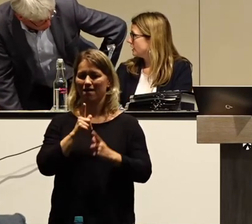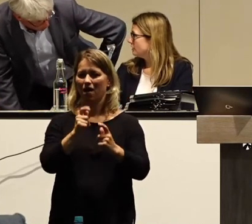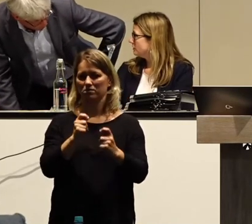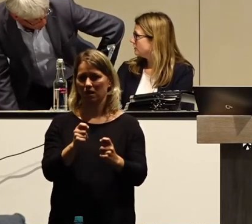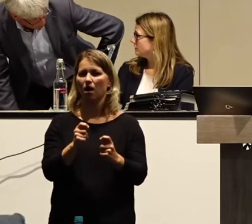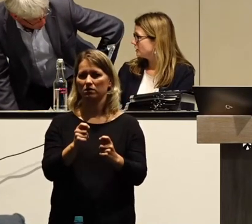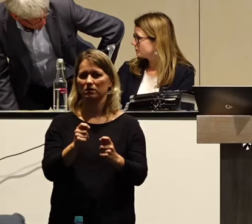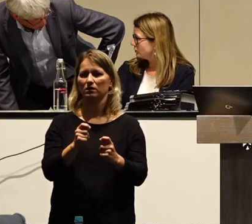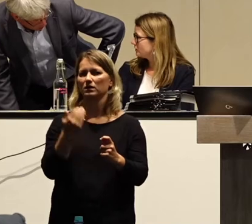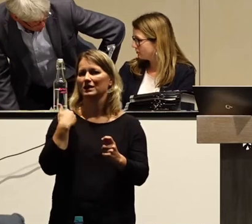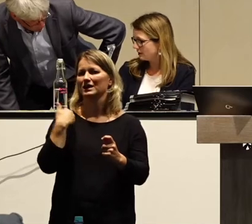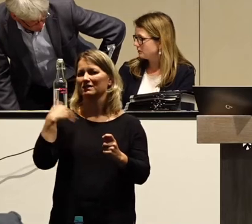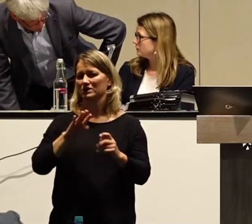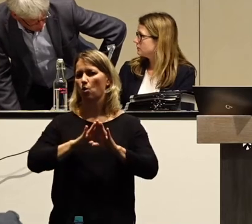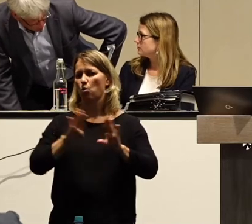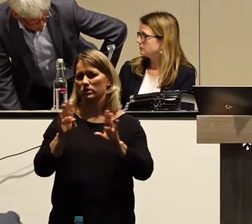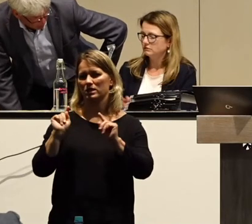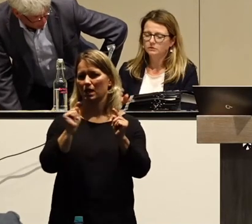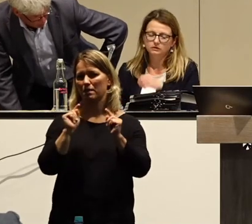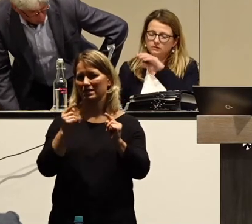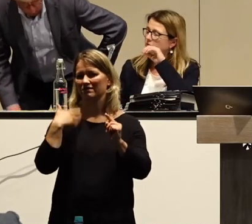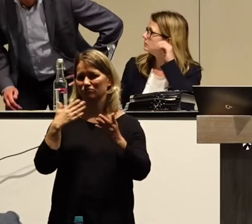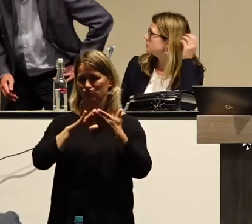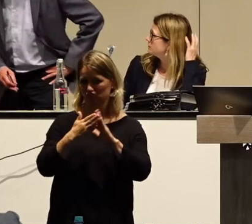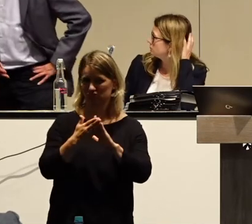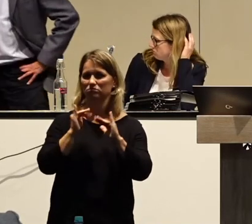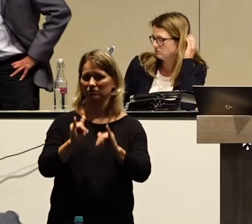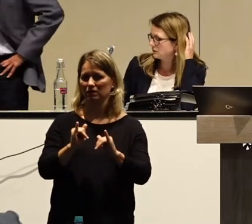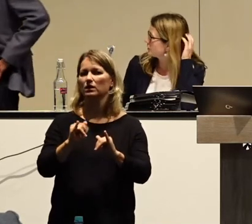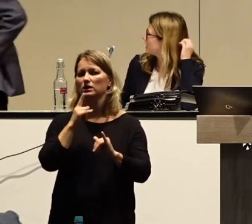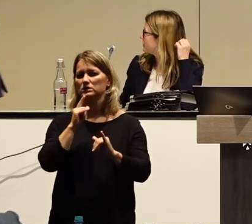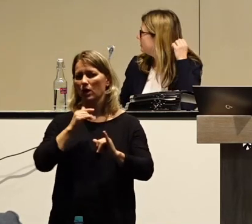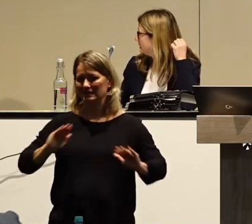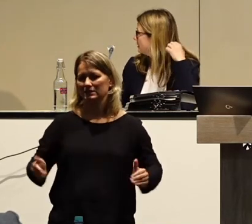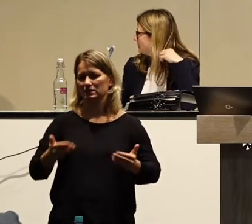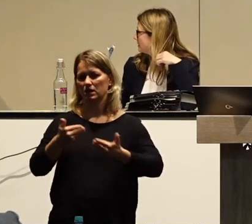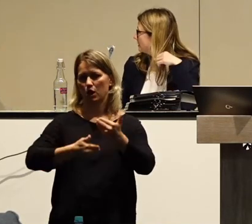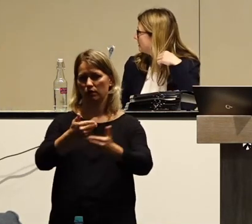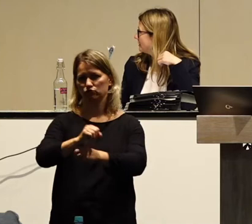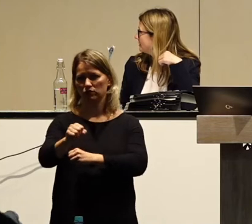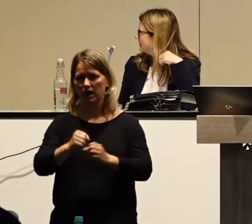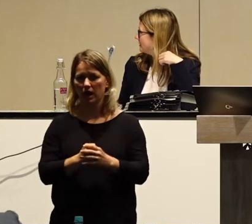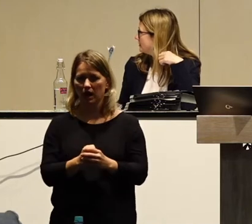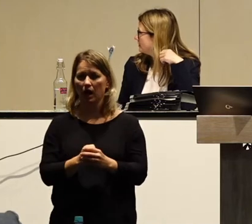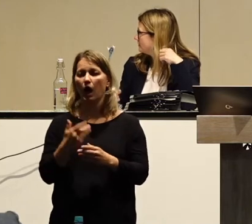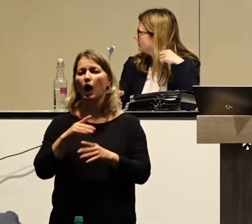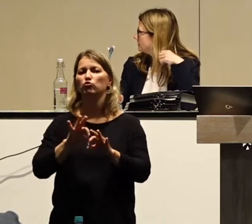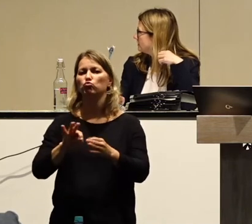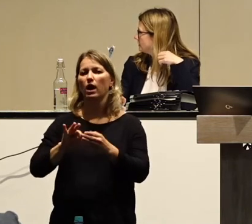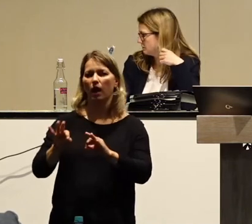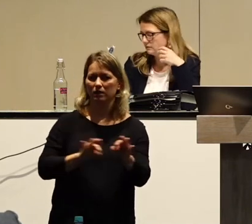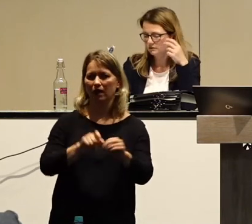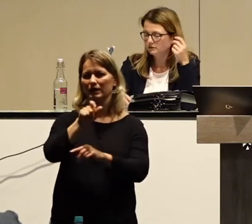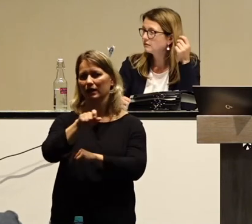ohne Debatte miteinander beschließen konnten, vereinbart haben, jetzt auch zügig auf den Weg zu bringen. Und insbesondere auch mit den Schulleiterinnen und